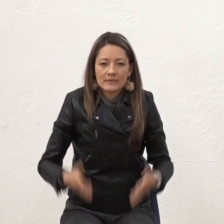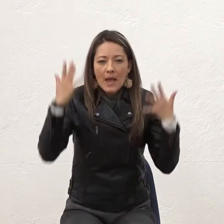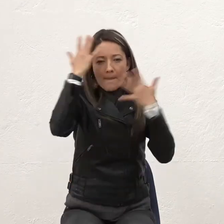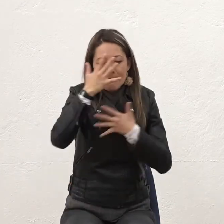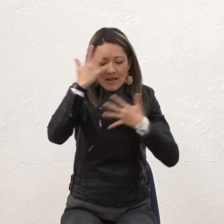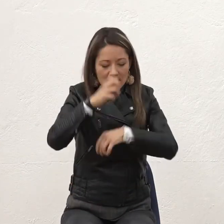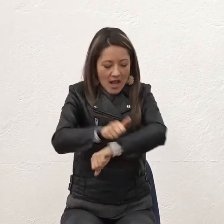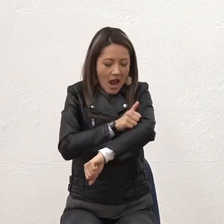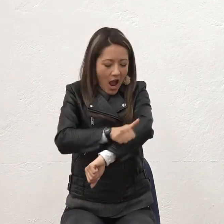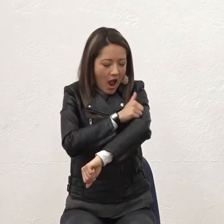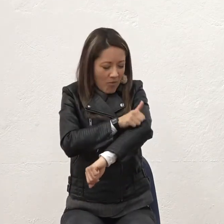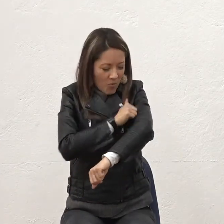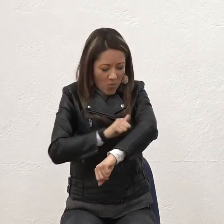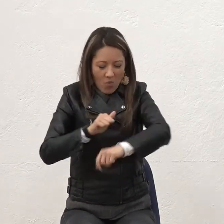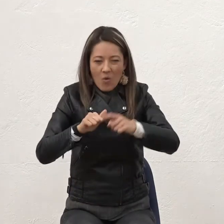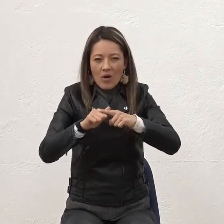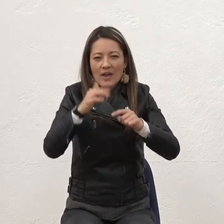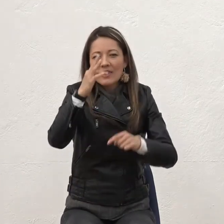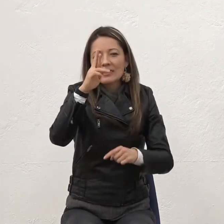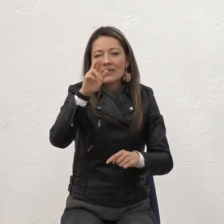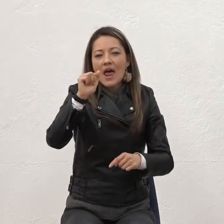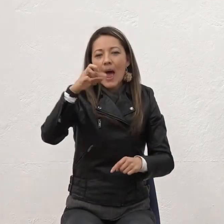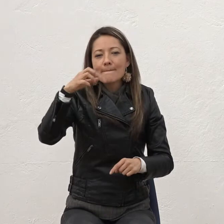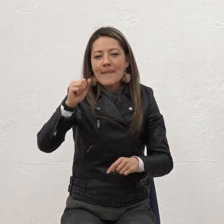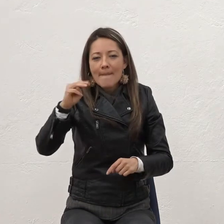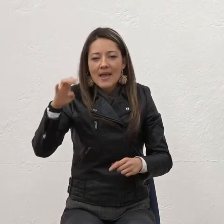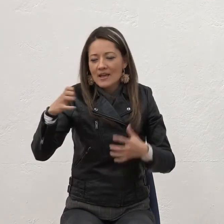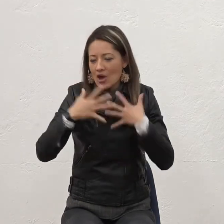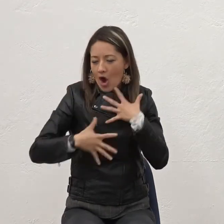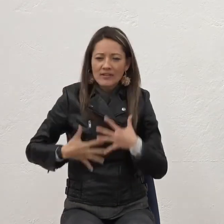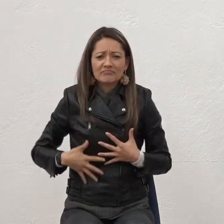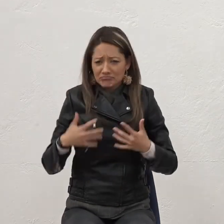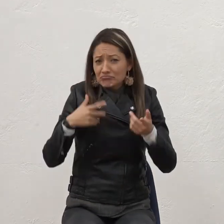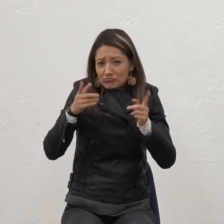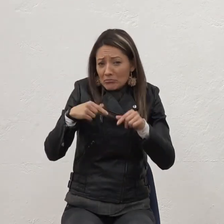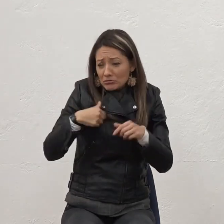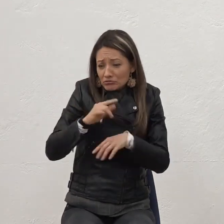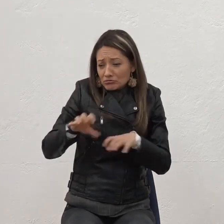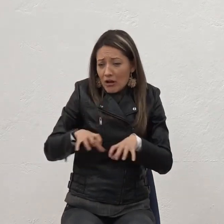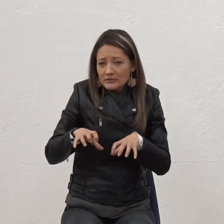jabón del atrápame, del sígueme, todo eso yo lo hacía.